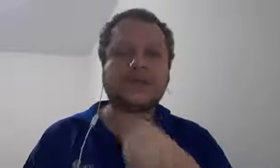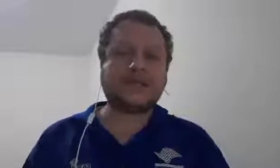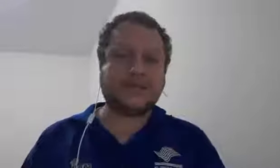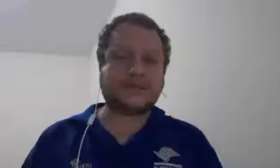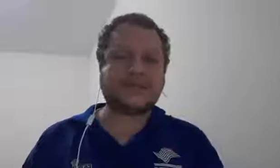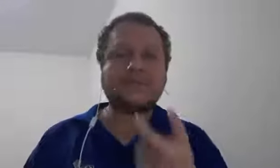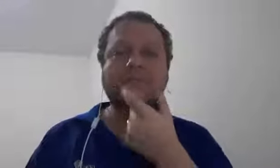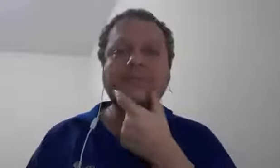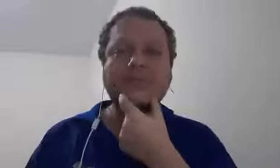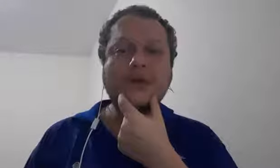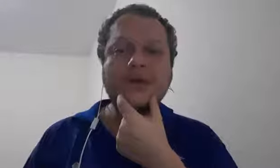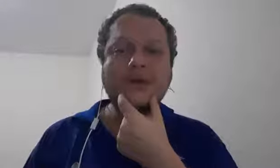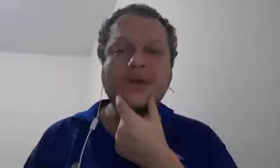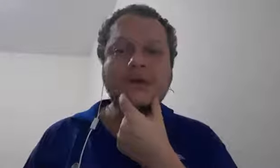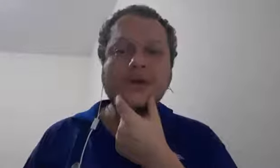parada inglesa.